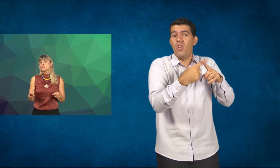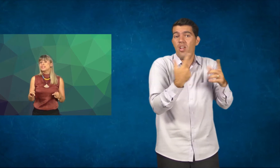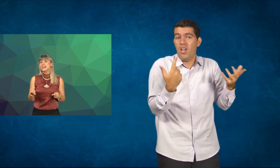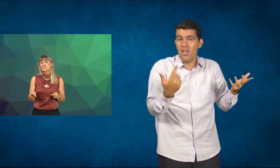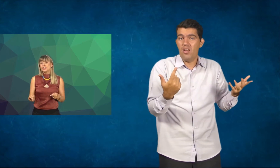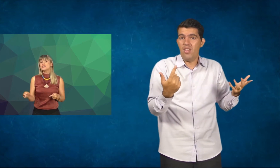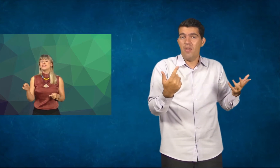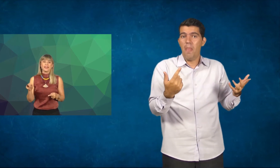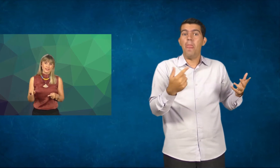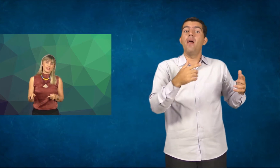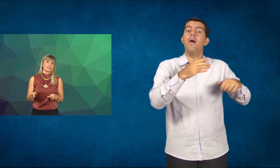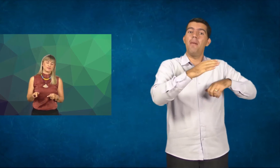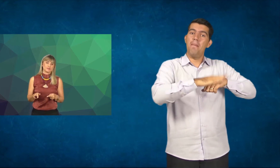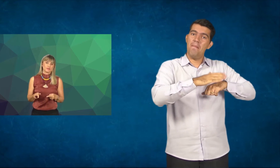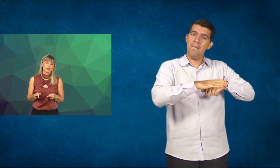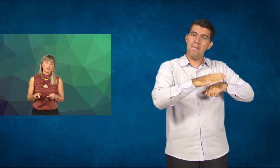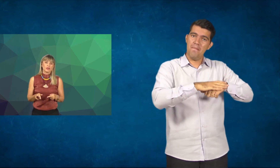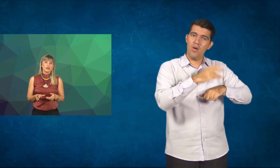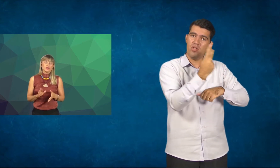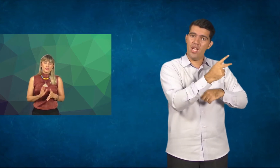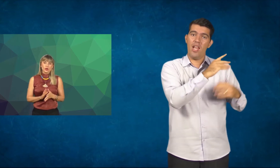responder à responsabilidade que é dela.